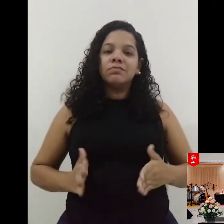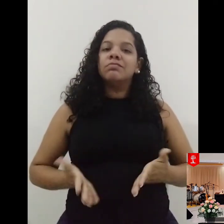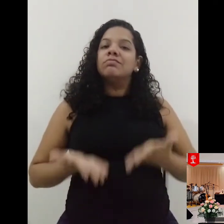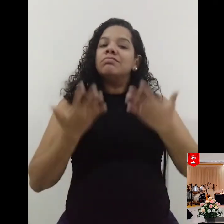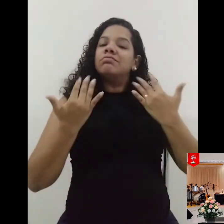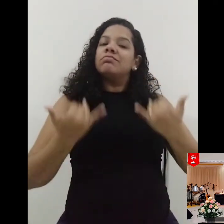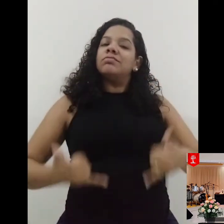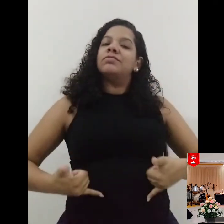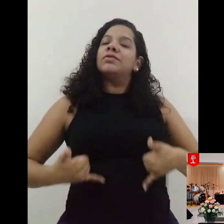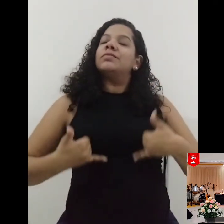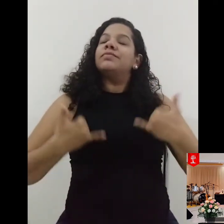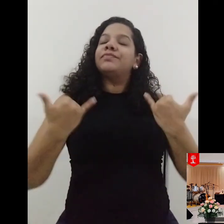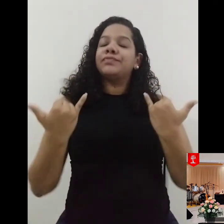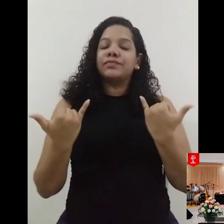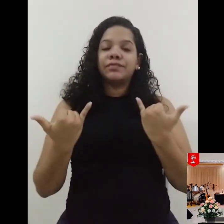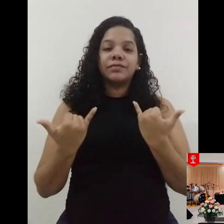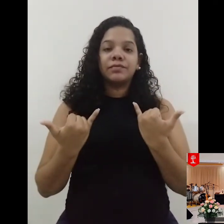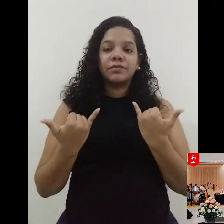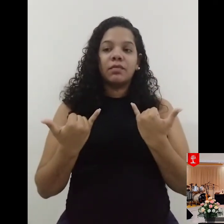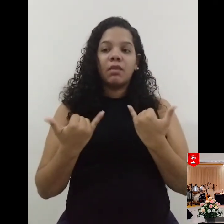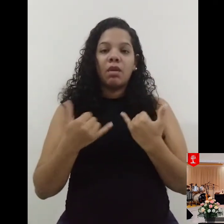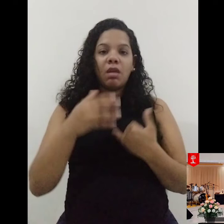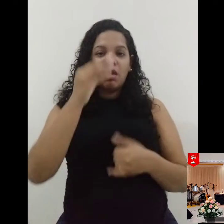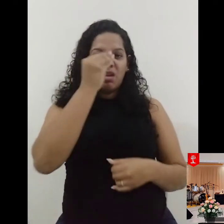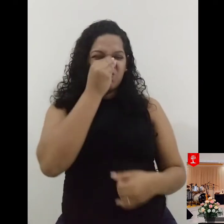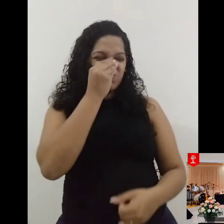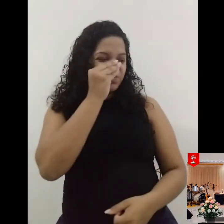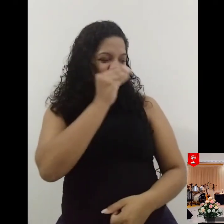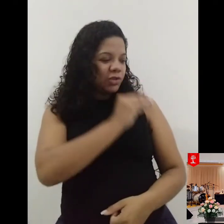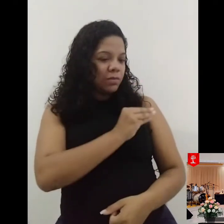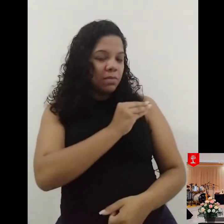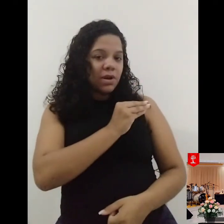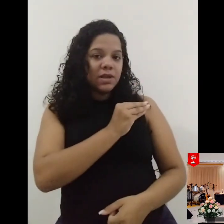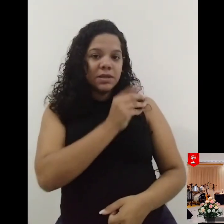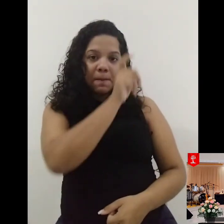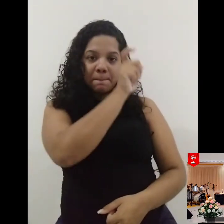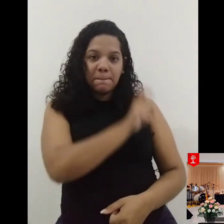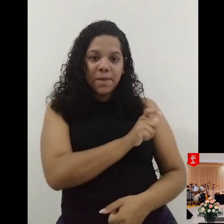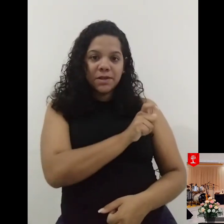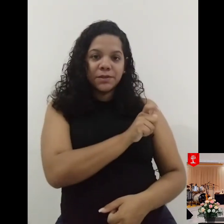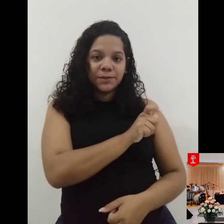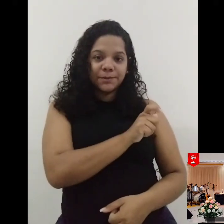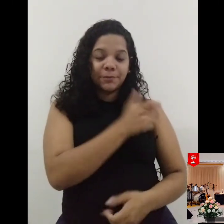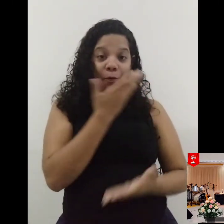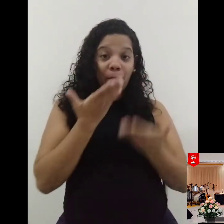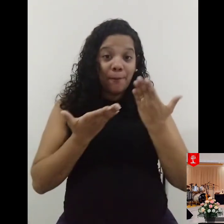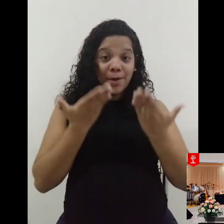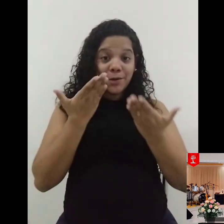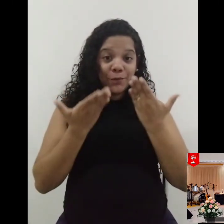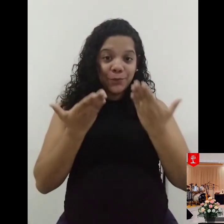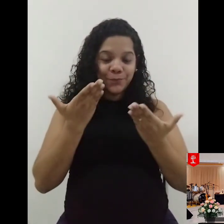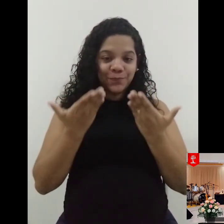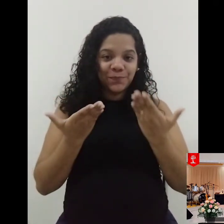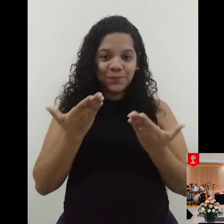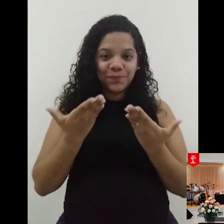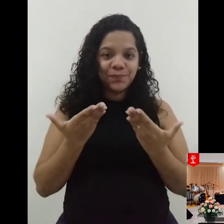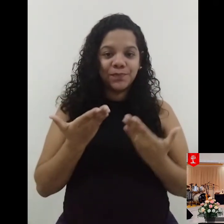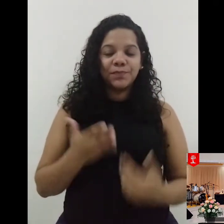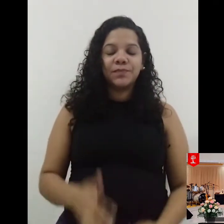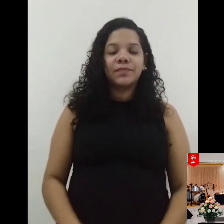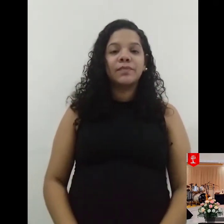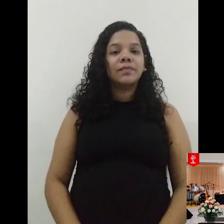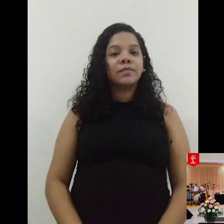nos comparar com outras pessoas no momento em que enfatizamos os seus